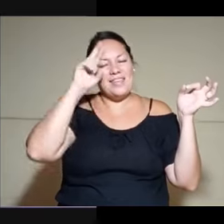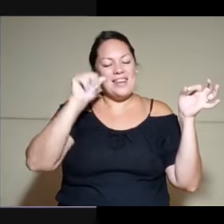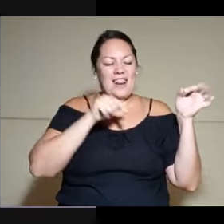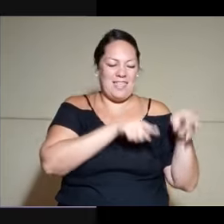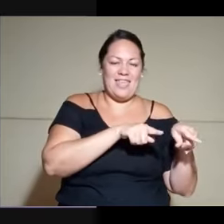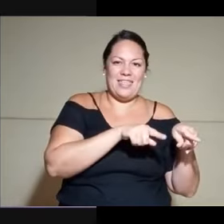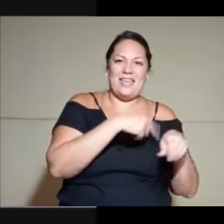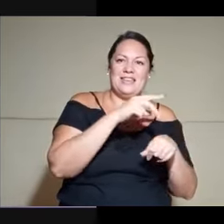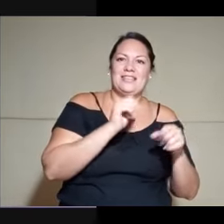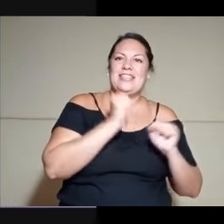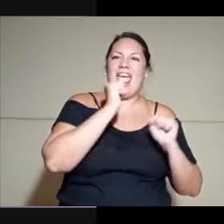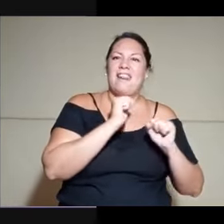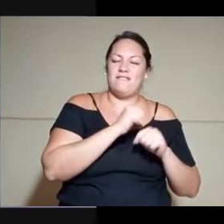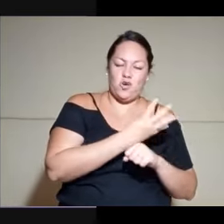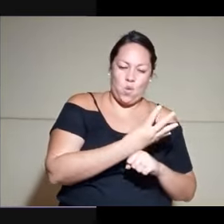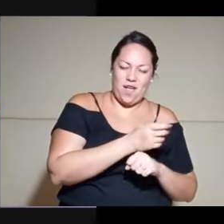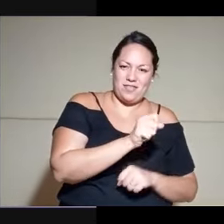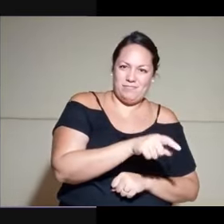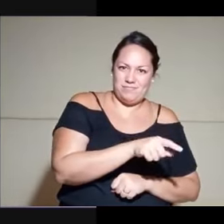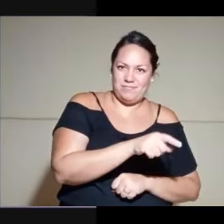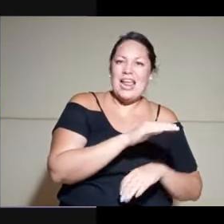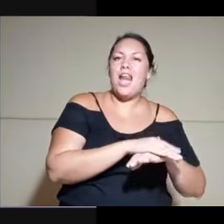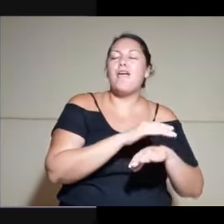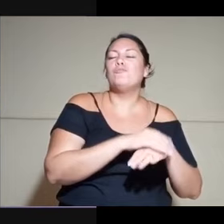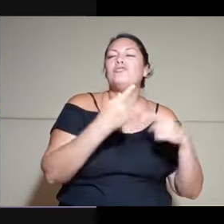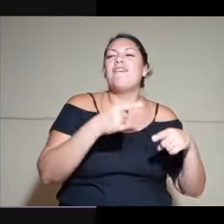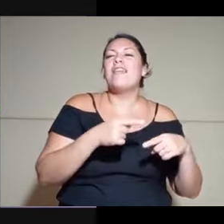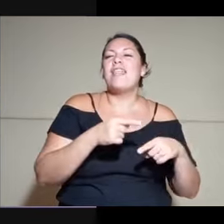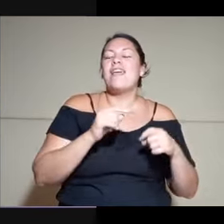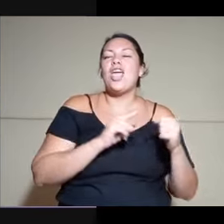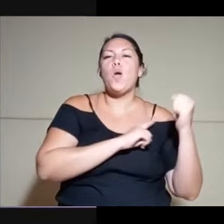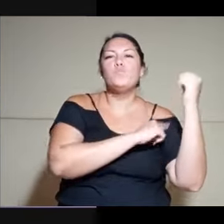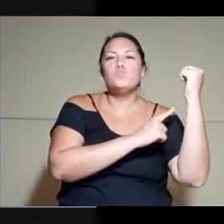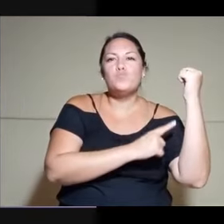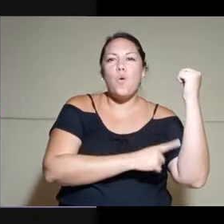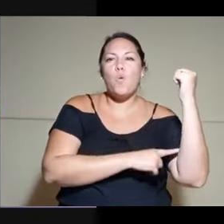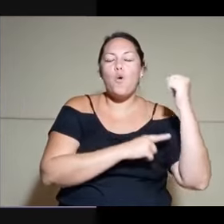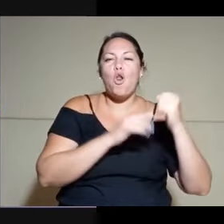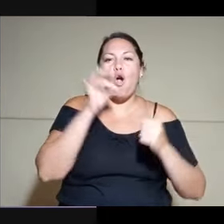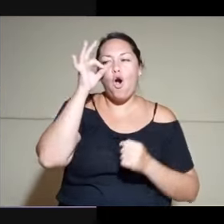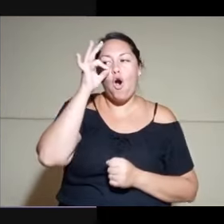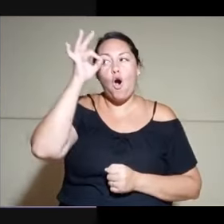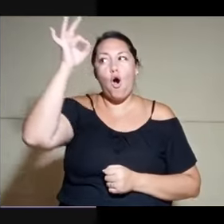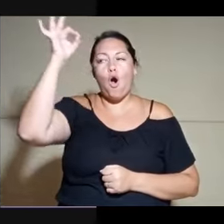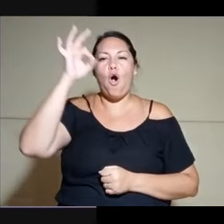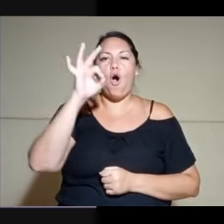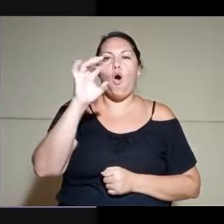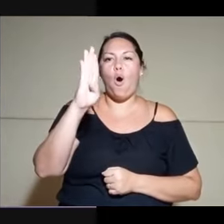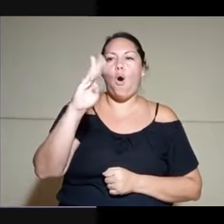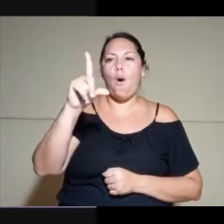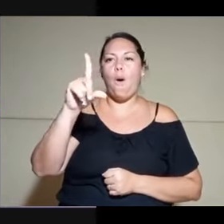o abducens inervaba un músculo que se llama recto lateral. El nervio